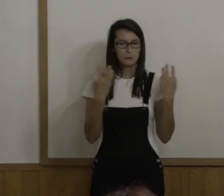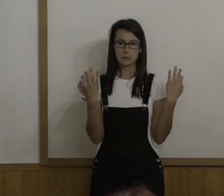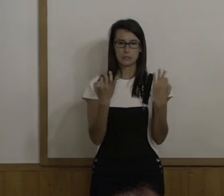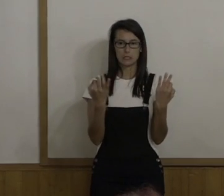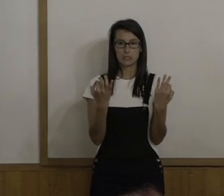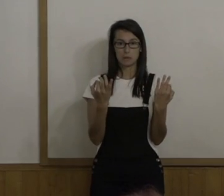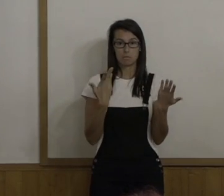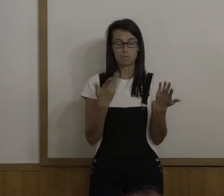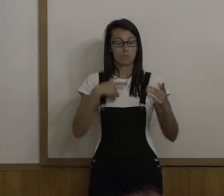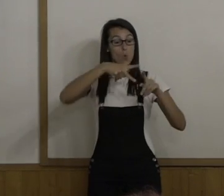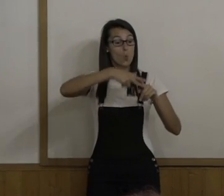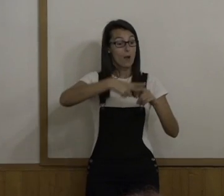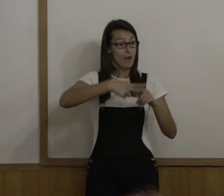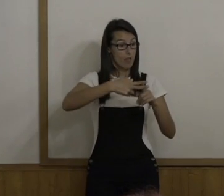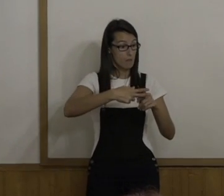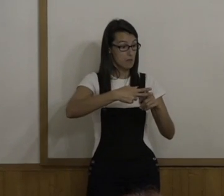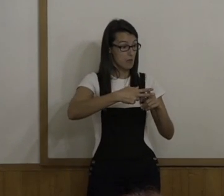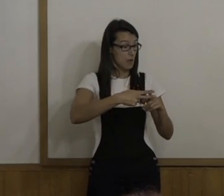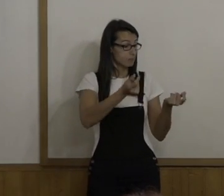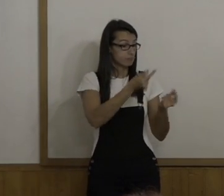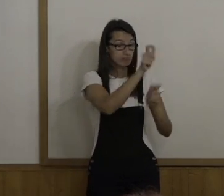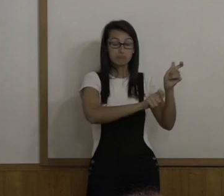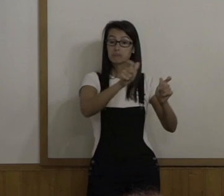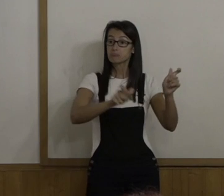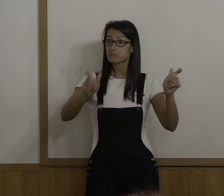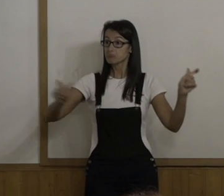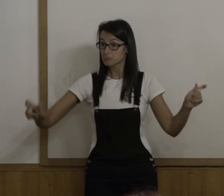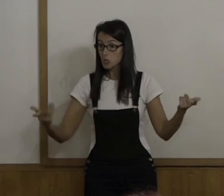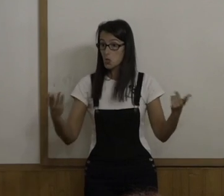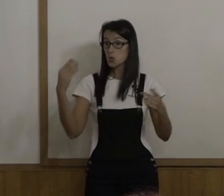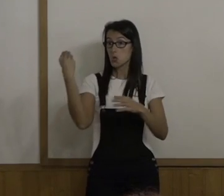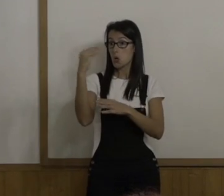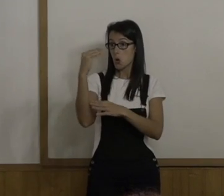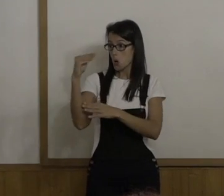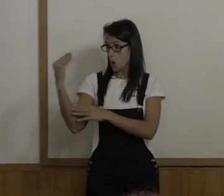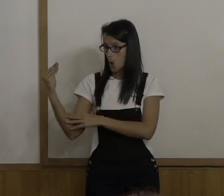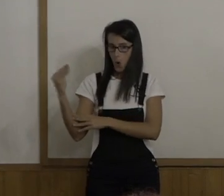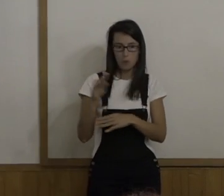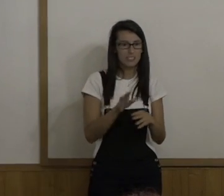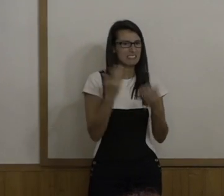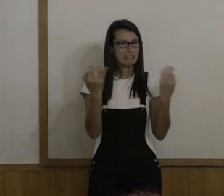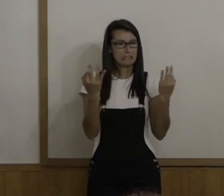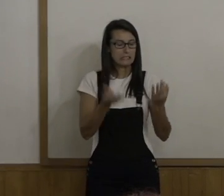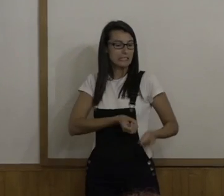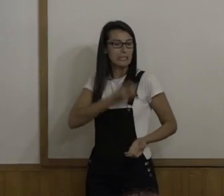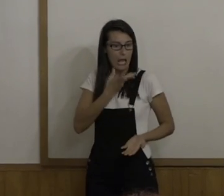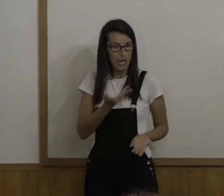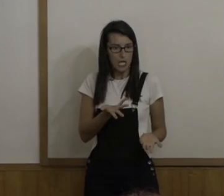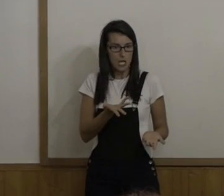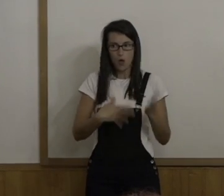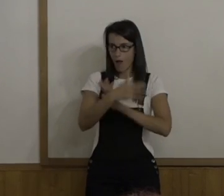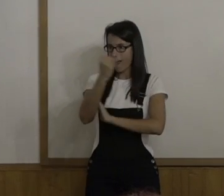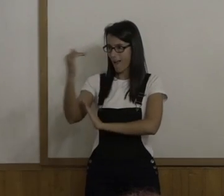alcance, una herramienta que está al alcance de todas las fortunas y que los jóvenes tienen a mansalva, que es su talento. Y entonces